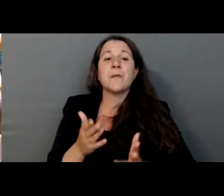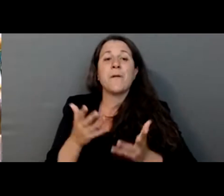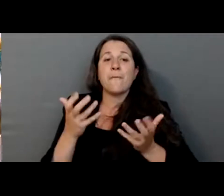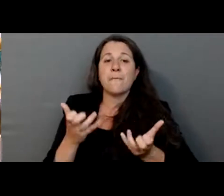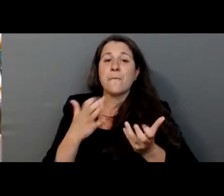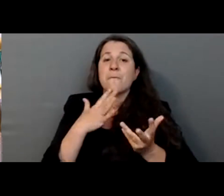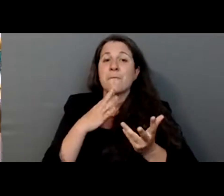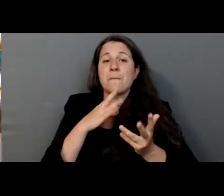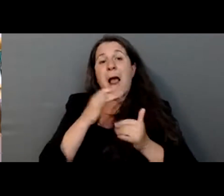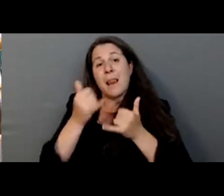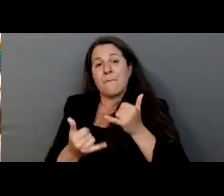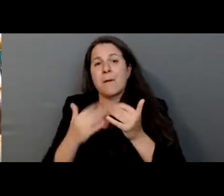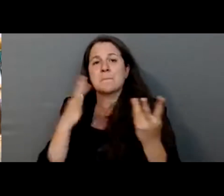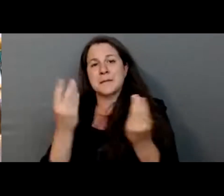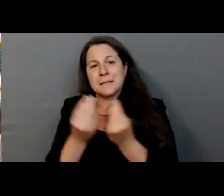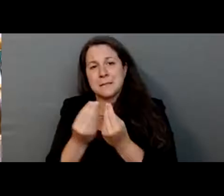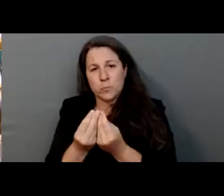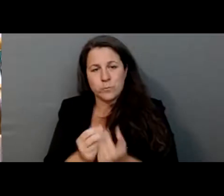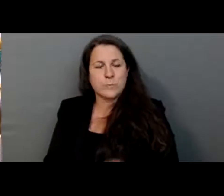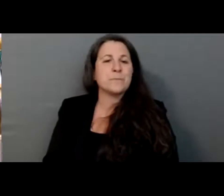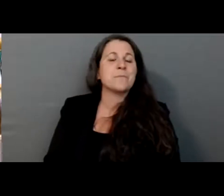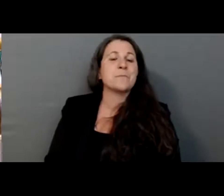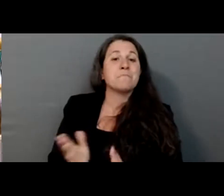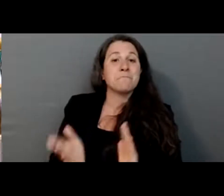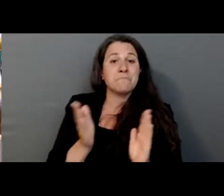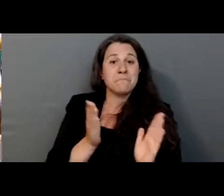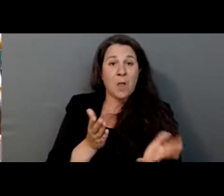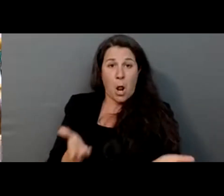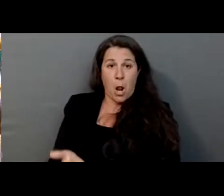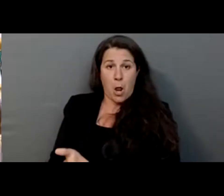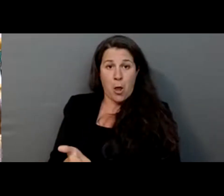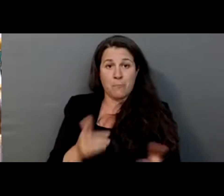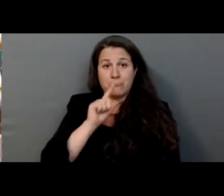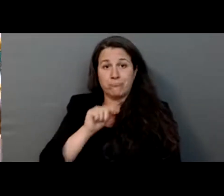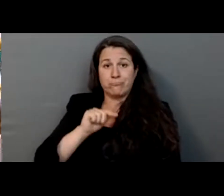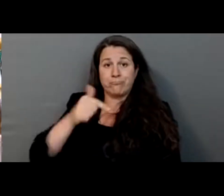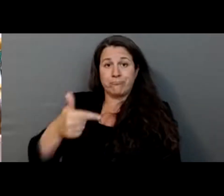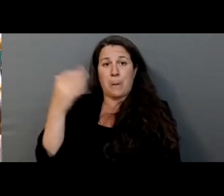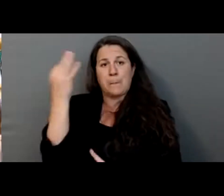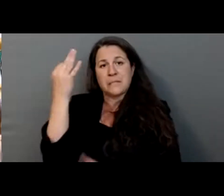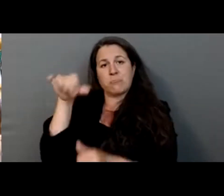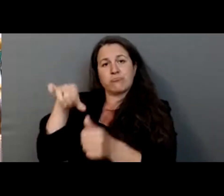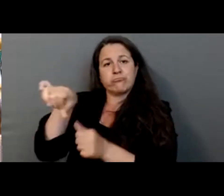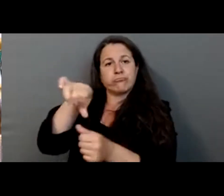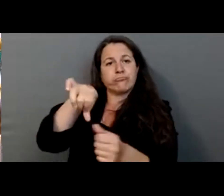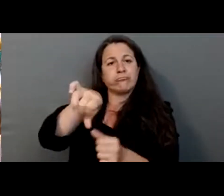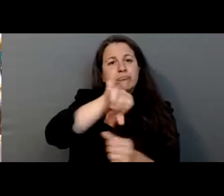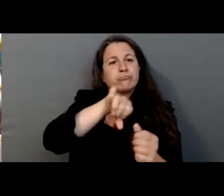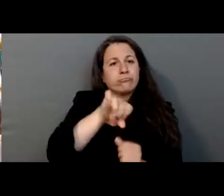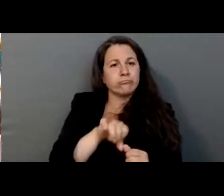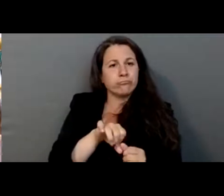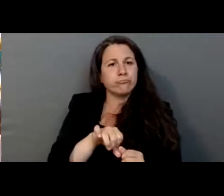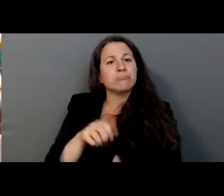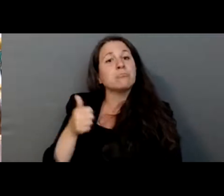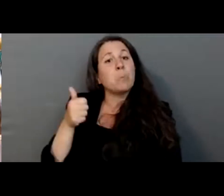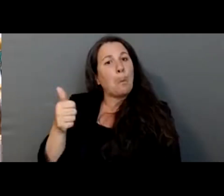cœur. Alors, dans quelques instants, je vais laisser la parole aux panélistes qui ont accepté aujourd'hui